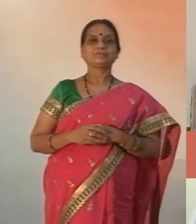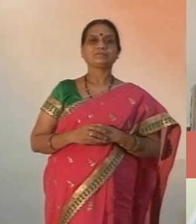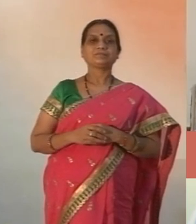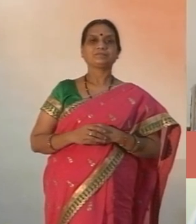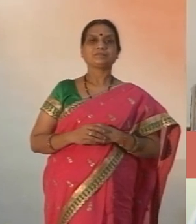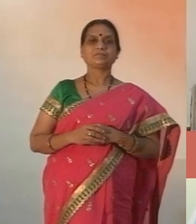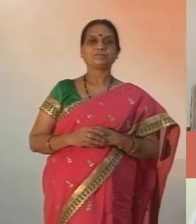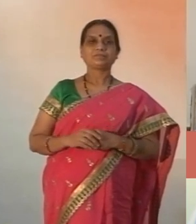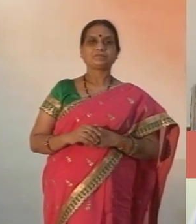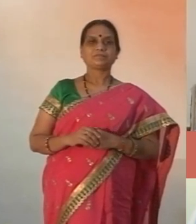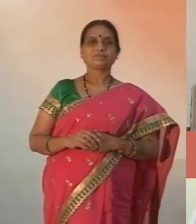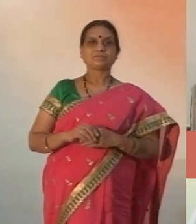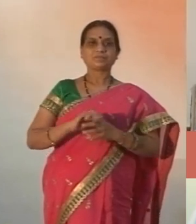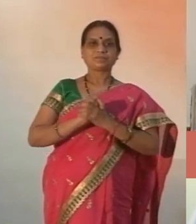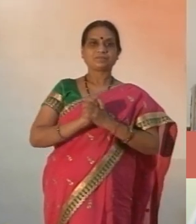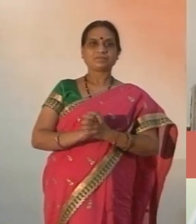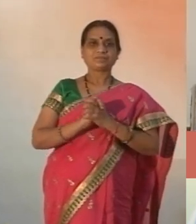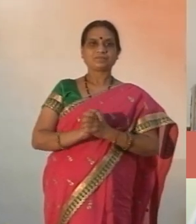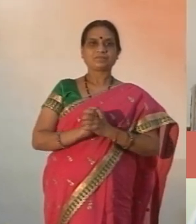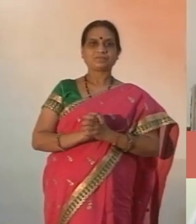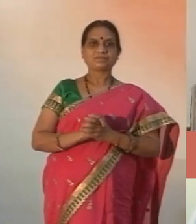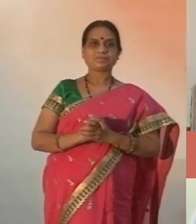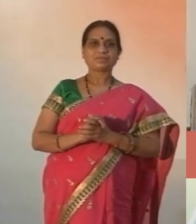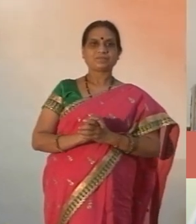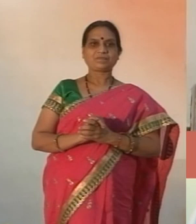पक्की पक्की दोस्ती का वादा करते हैं।